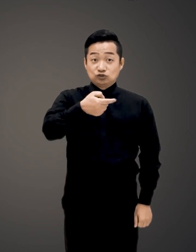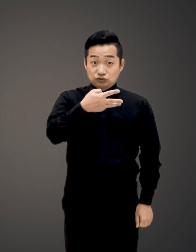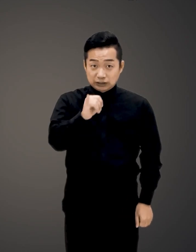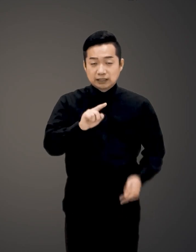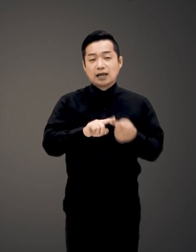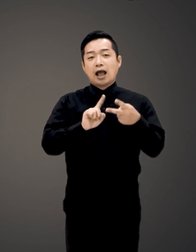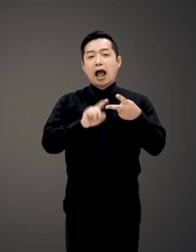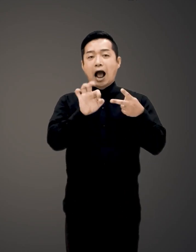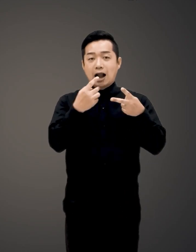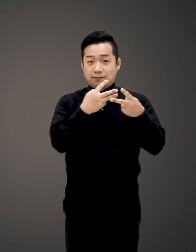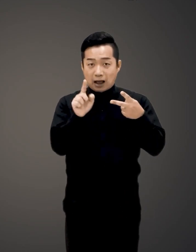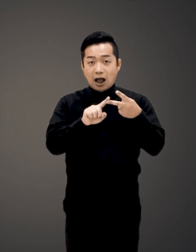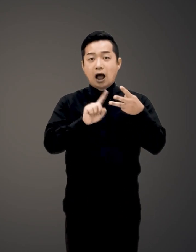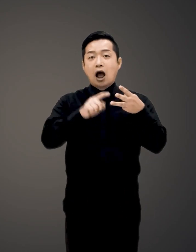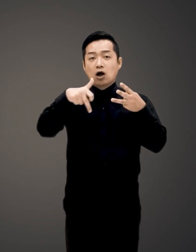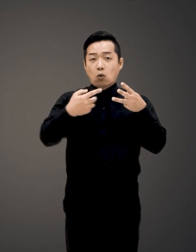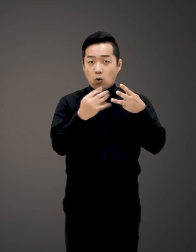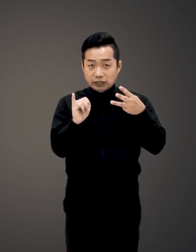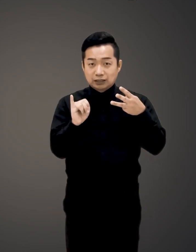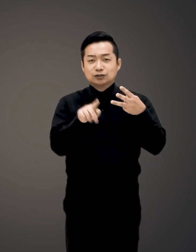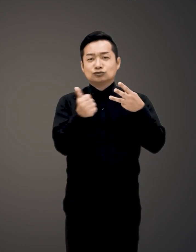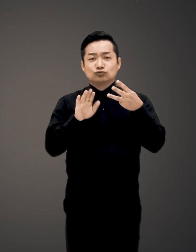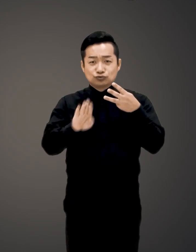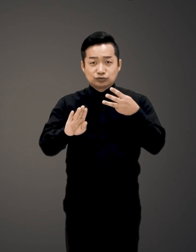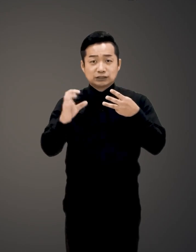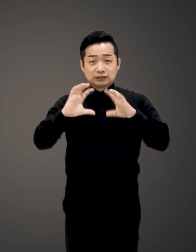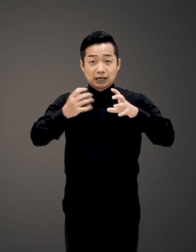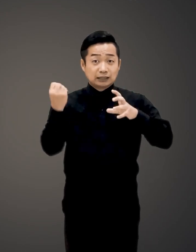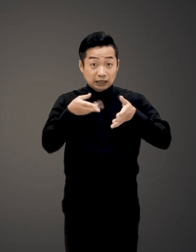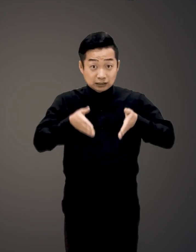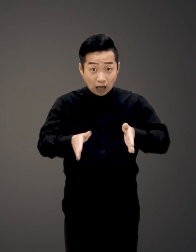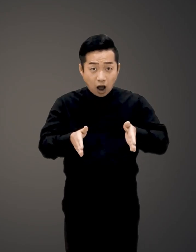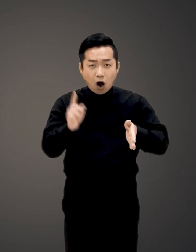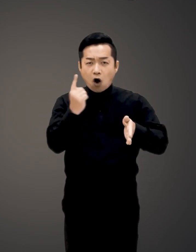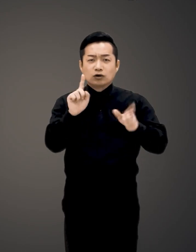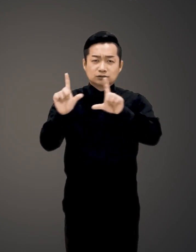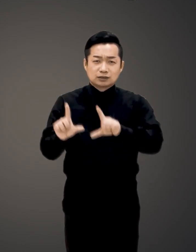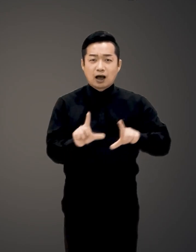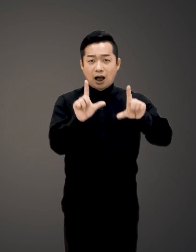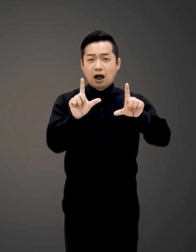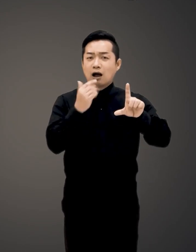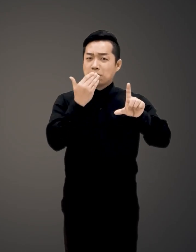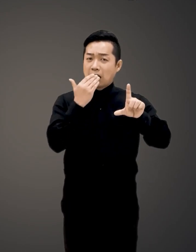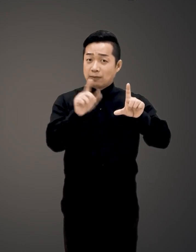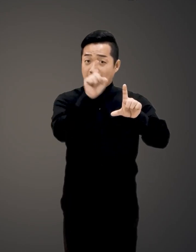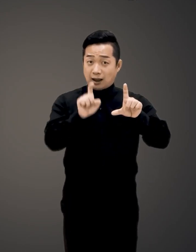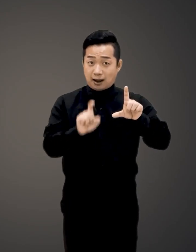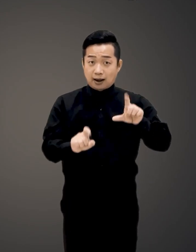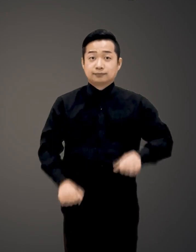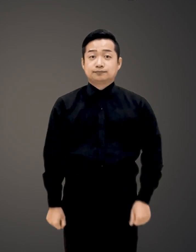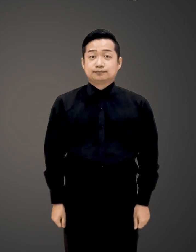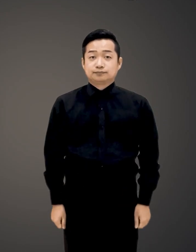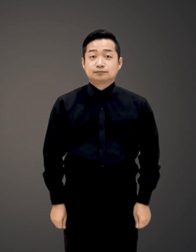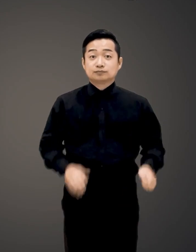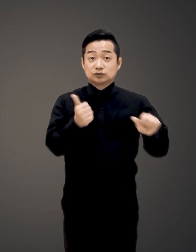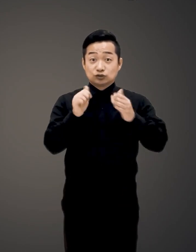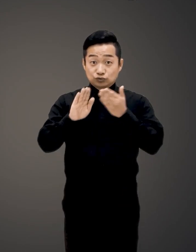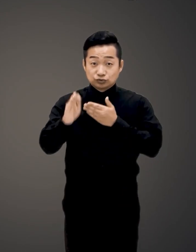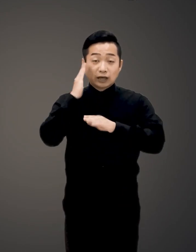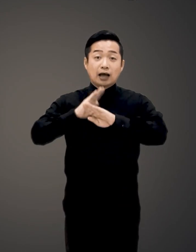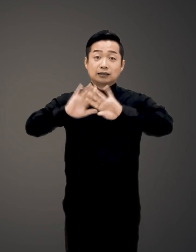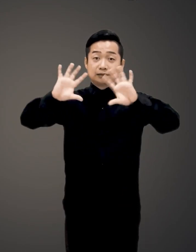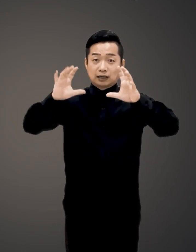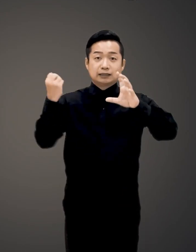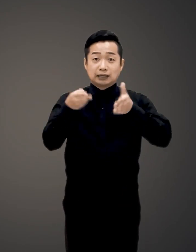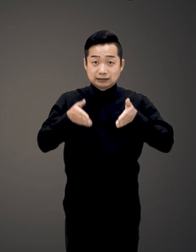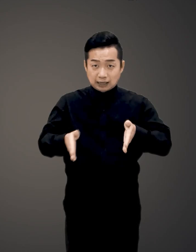누리와 알마, 코리는 죽음 후에 세상에서 다시 태어나 어떤 삶을 살아가게 될까? 죽음